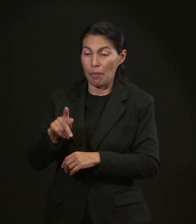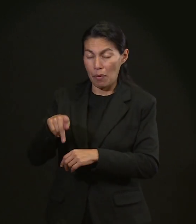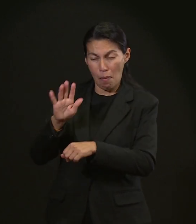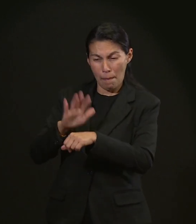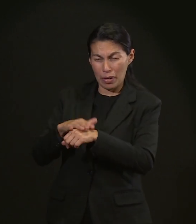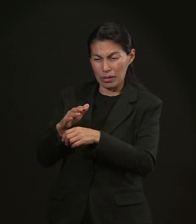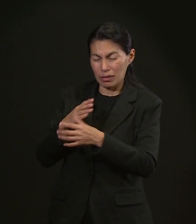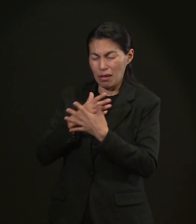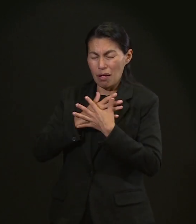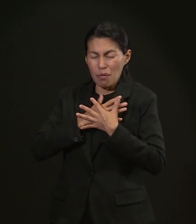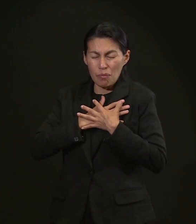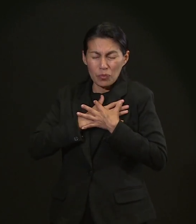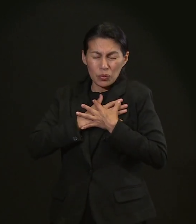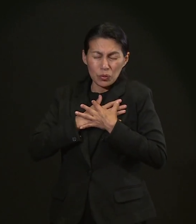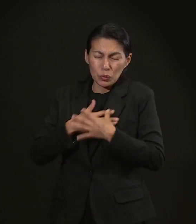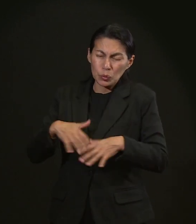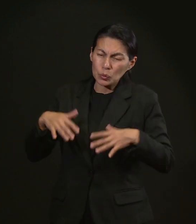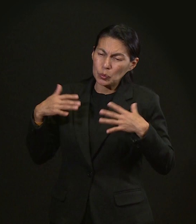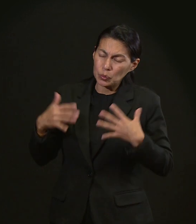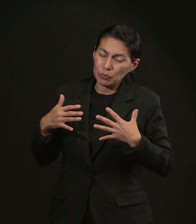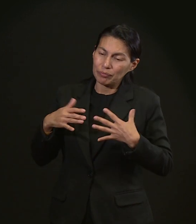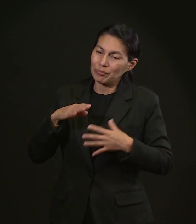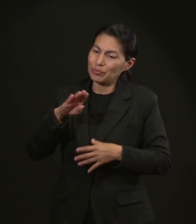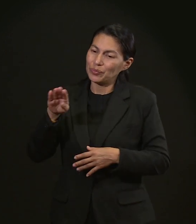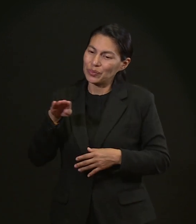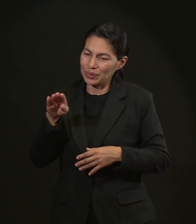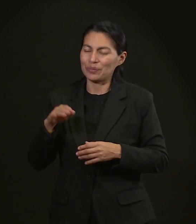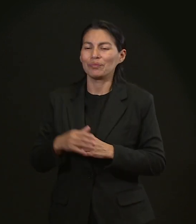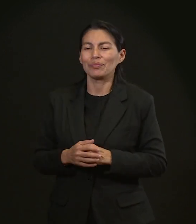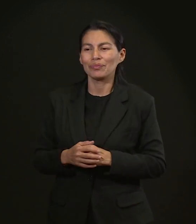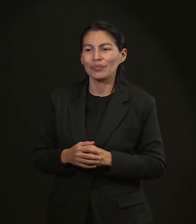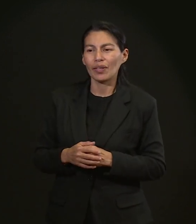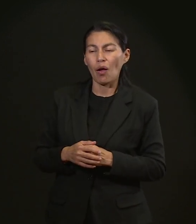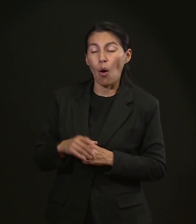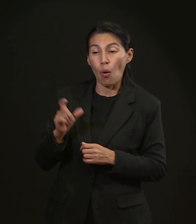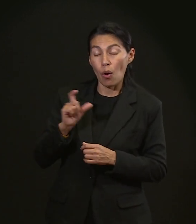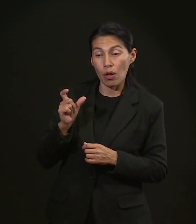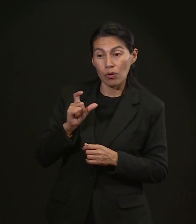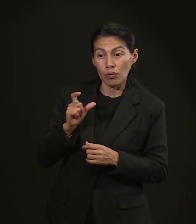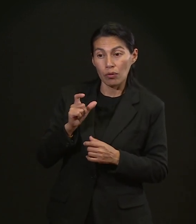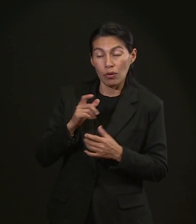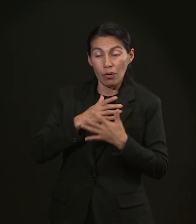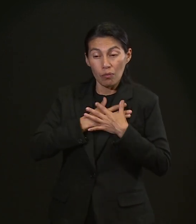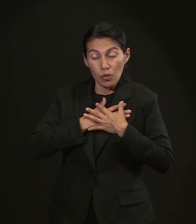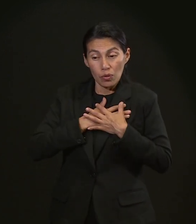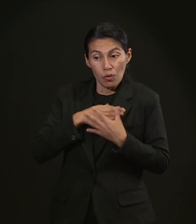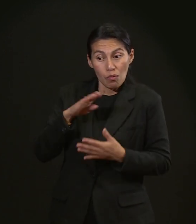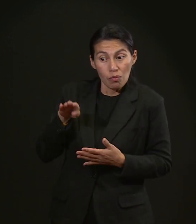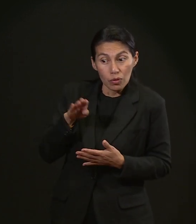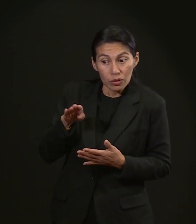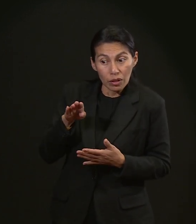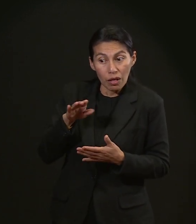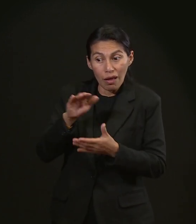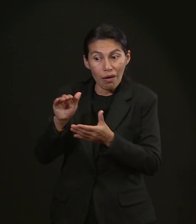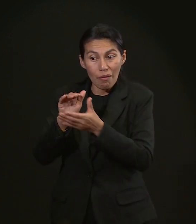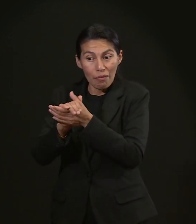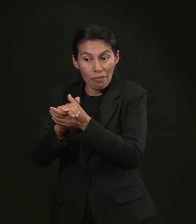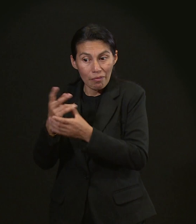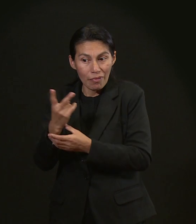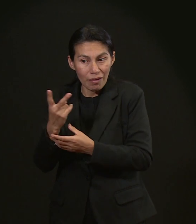buscando el amor buscando el amor llega un momento en que uno tiene que buscar